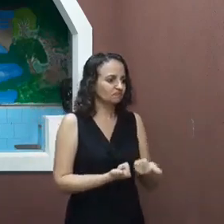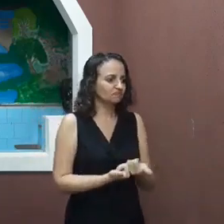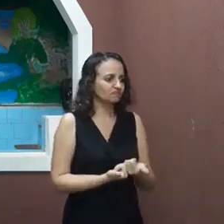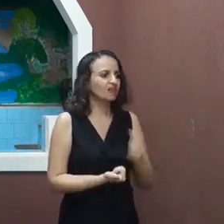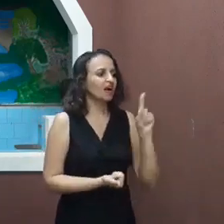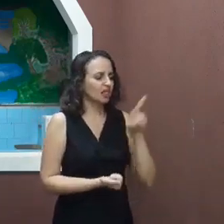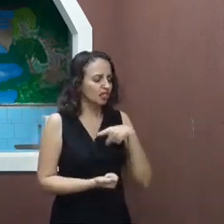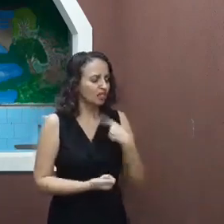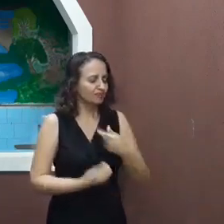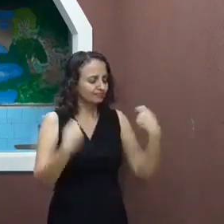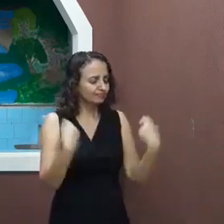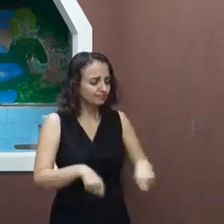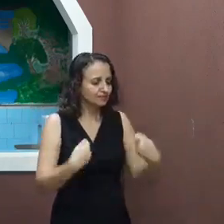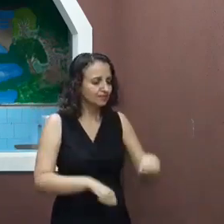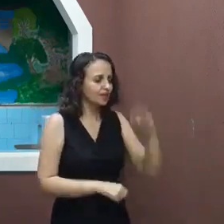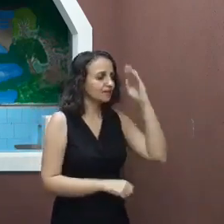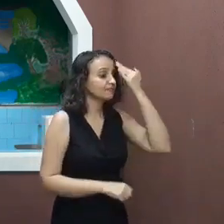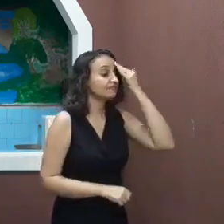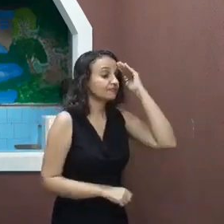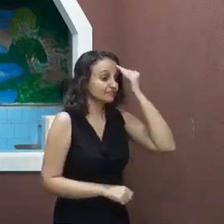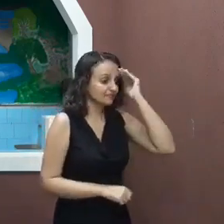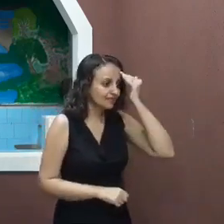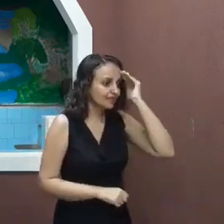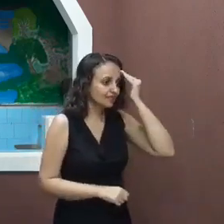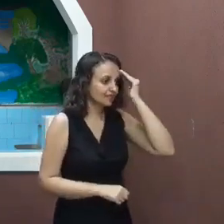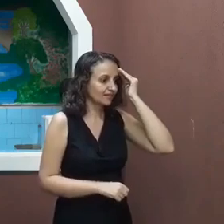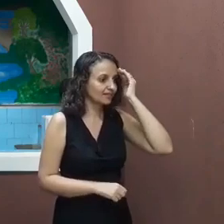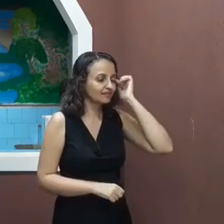Nós precisamos entender isso.